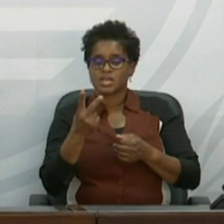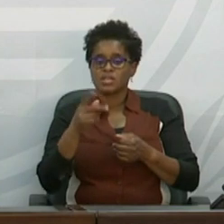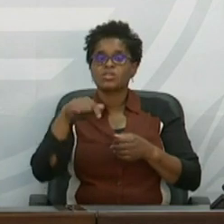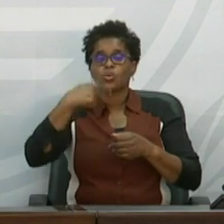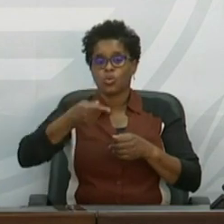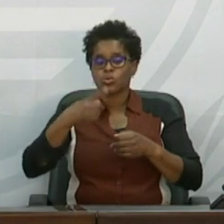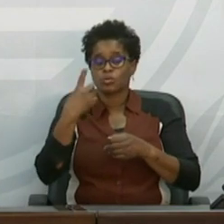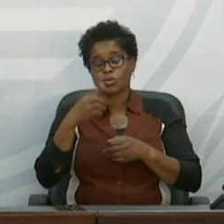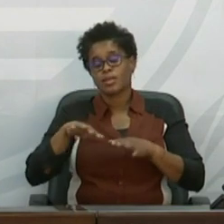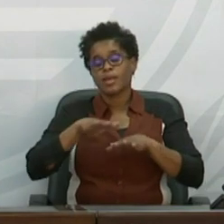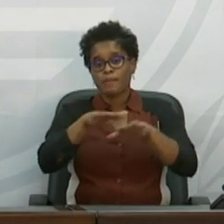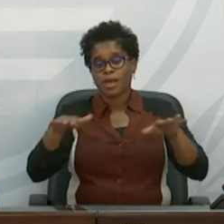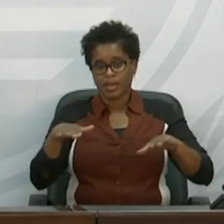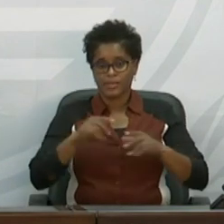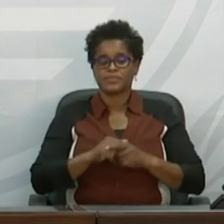na Praia,